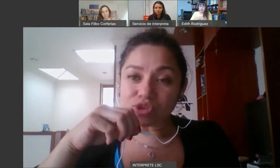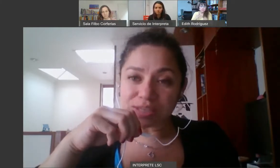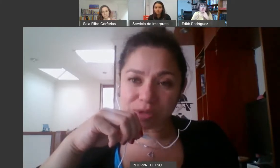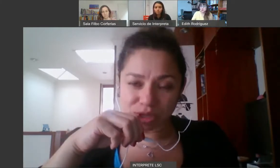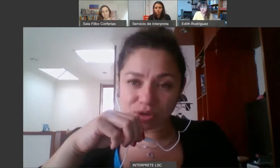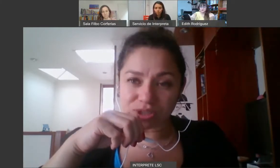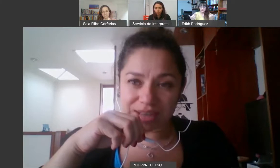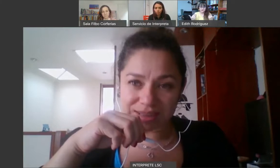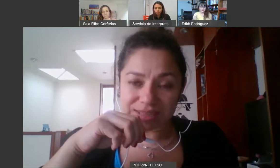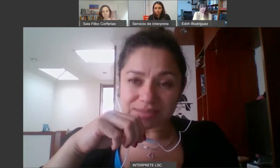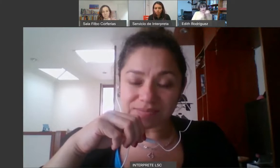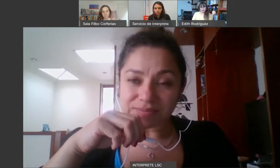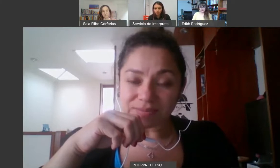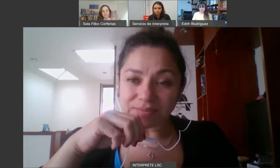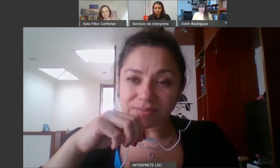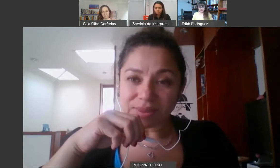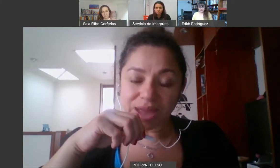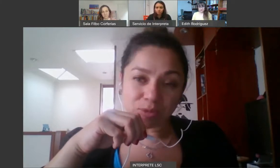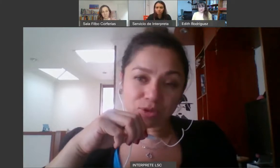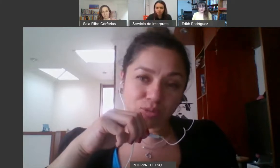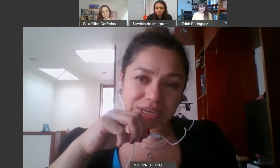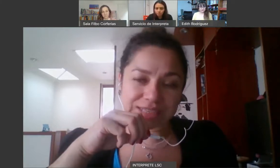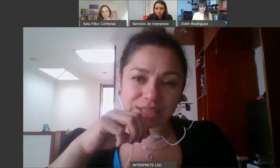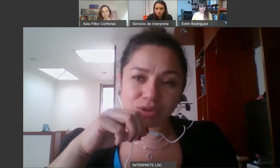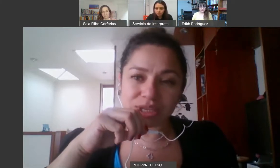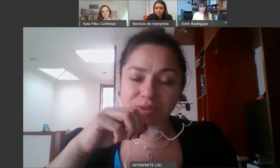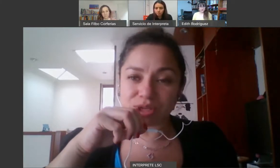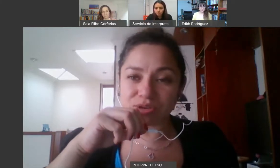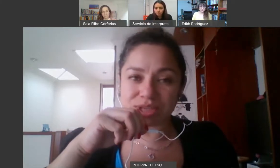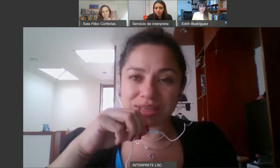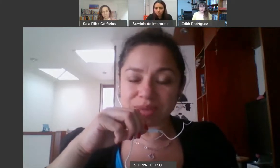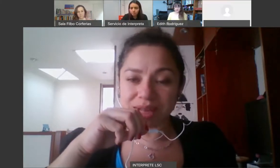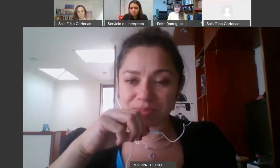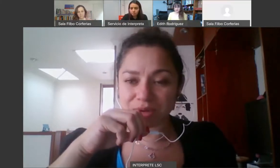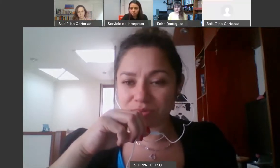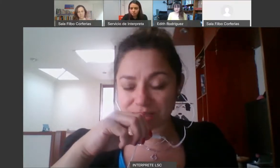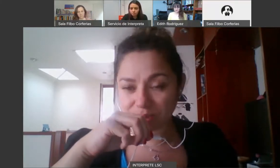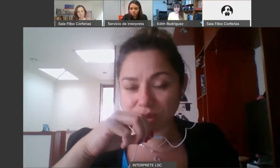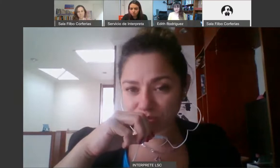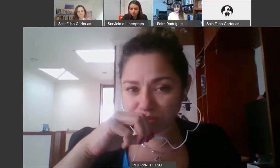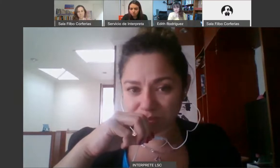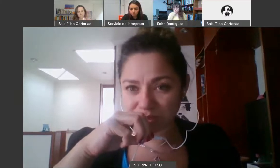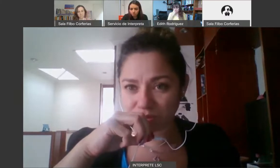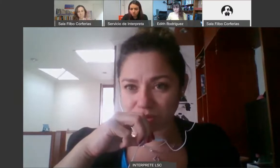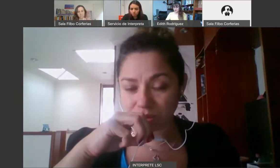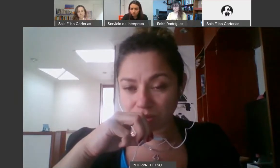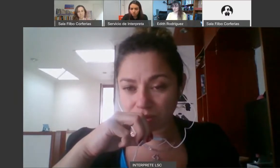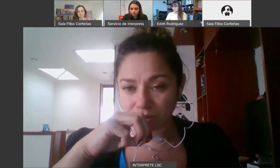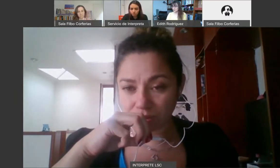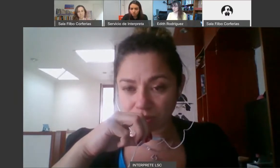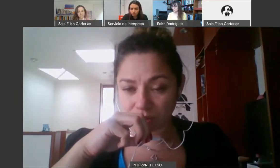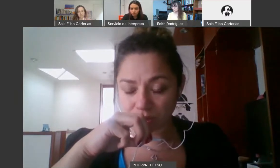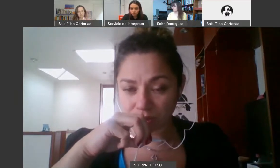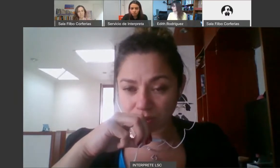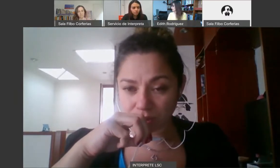hayan unos 10 minuticos antes, dejamos como un recesito y 10 minuticos antes me dan las preguntas, pero vamos